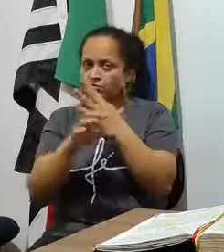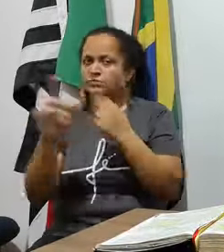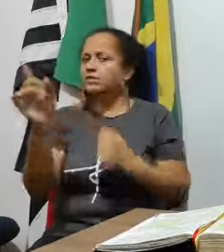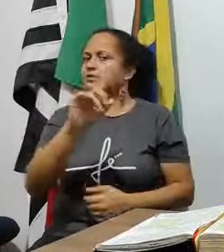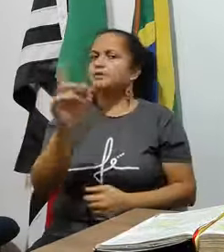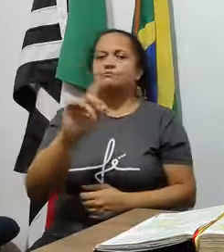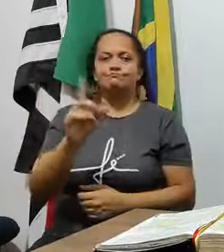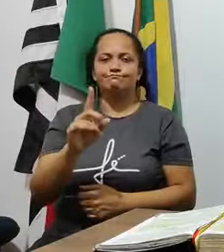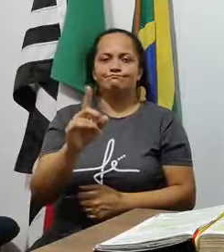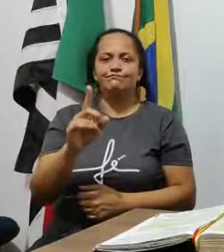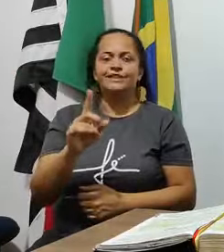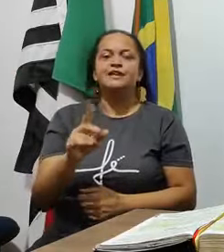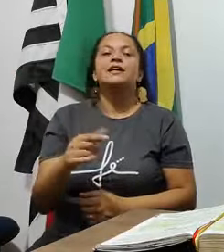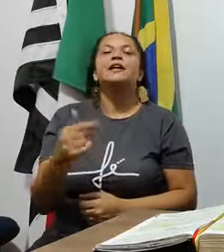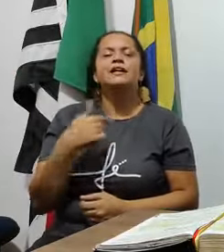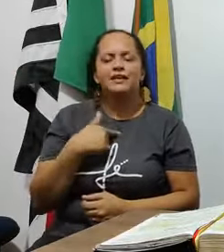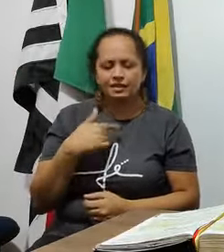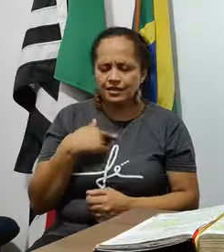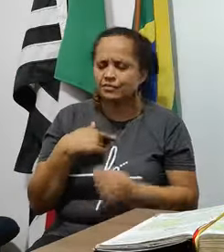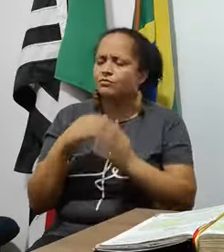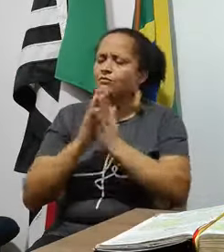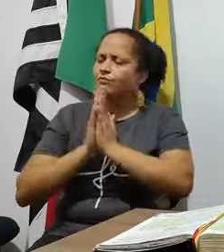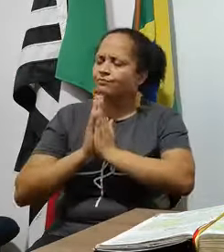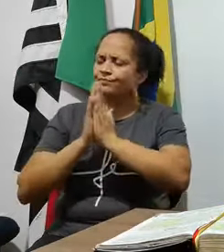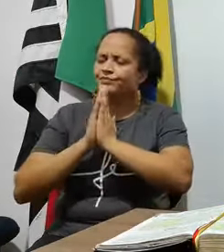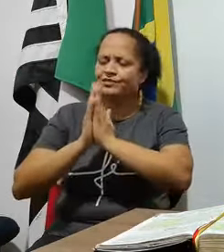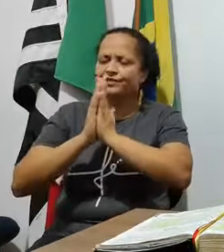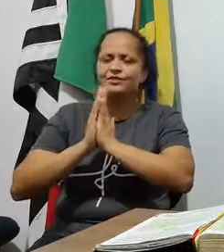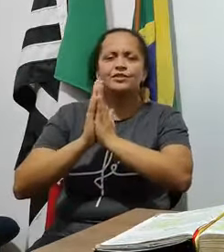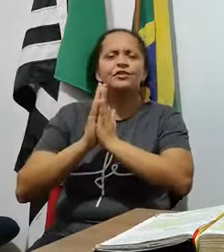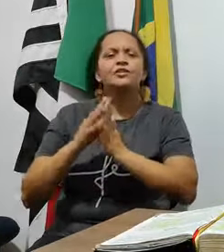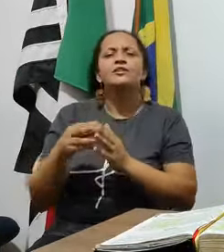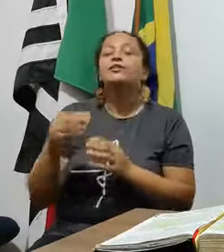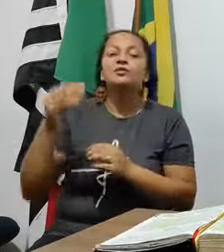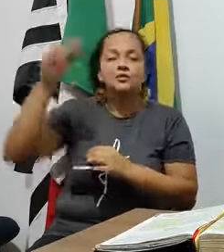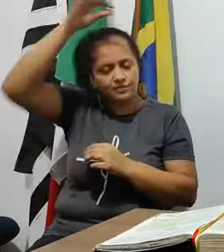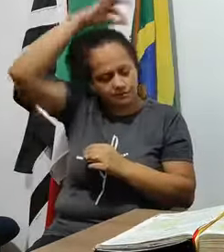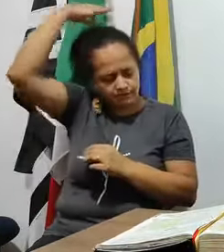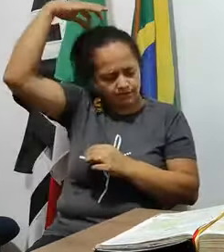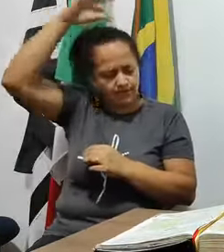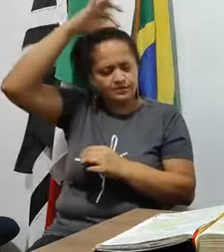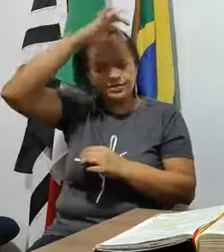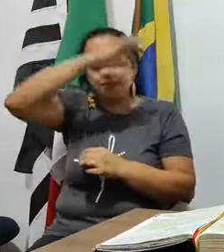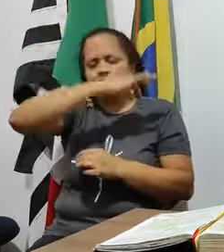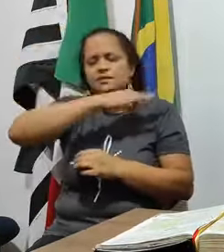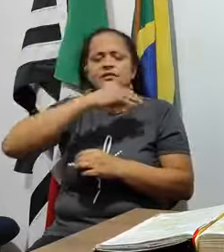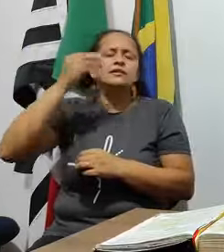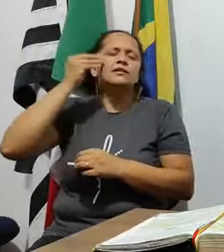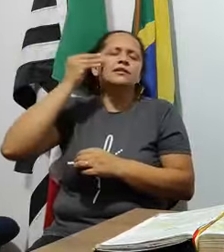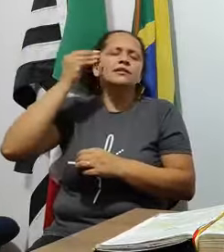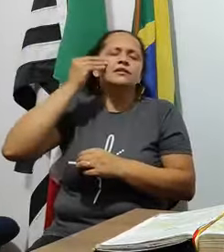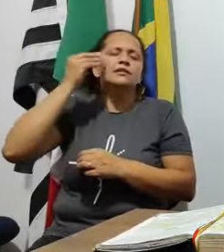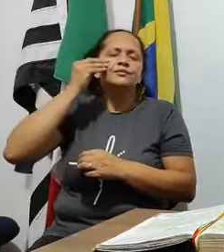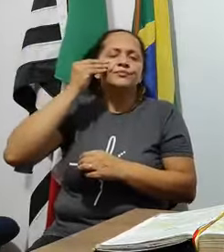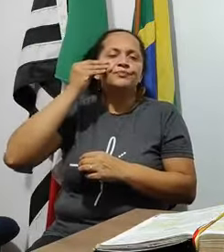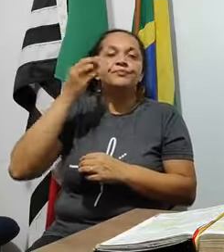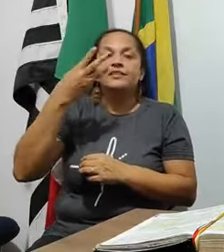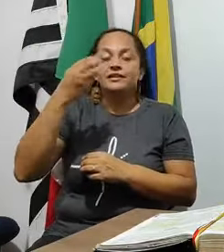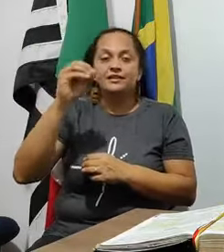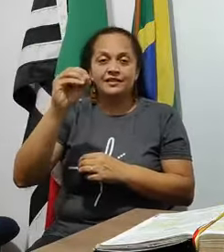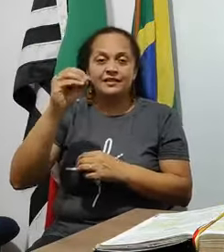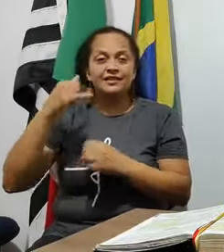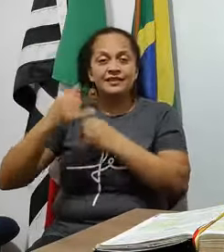aqui é fruto de mais de 30 anos de experiência. São 34 anos de experiência, 30 só de